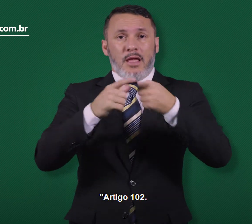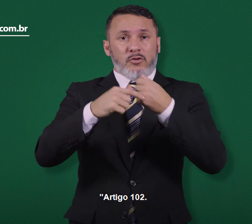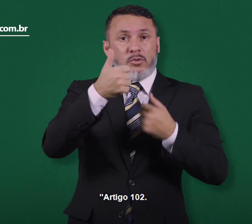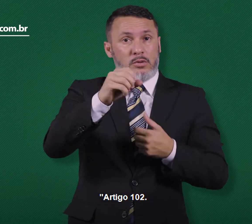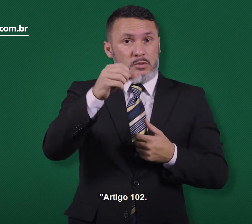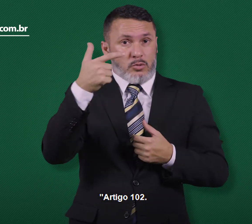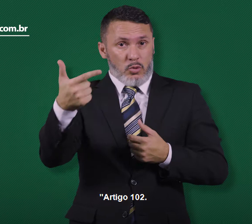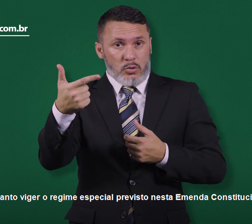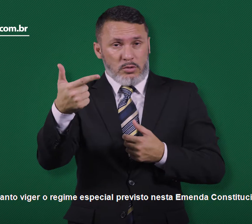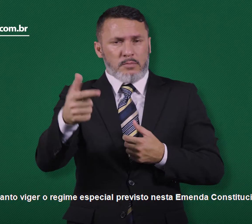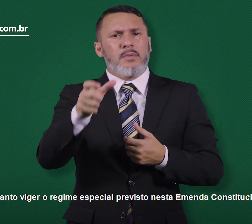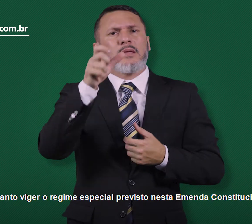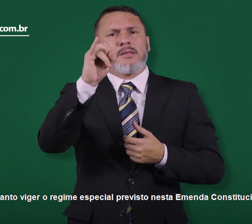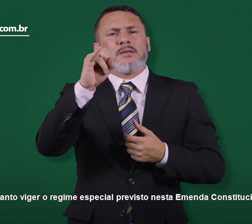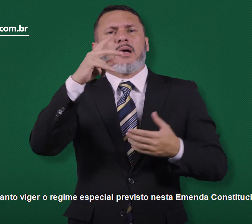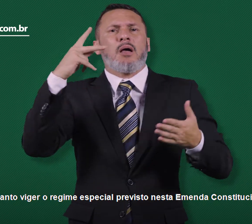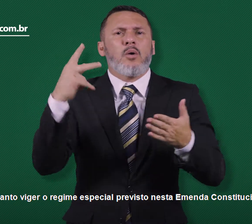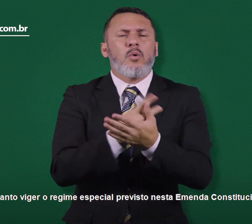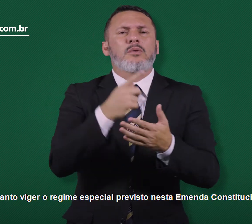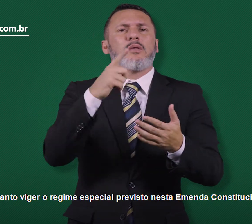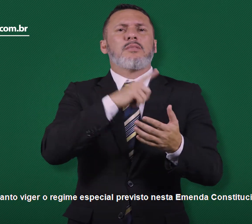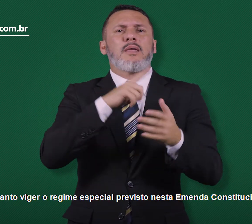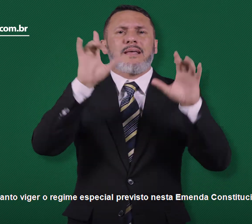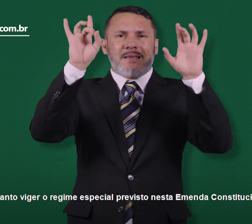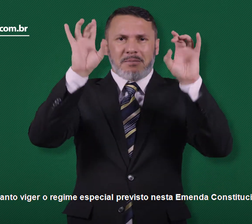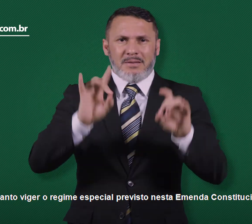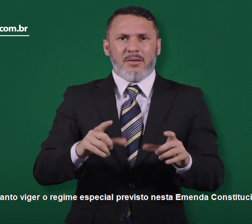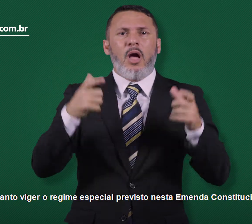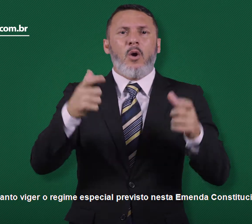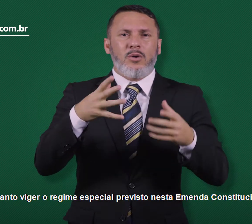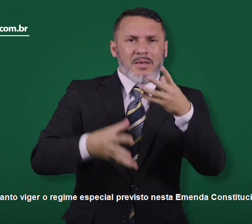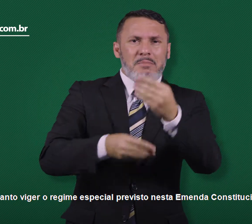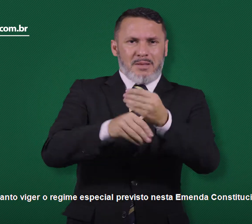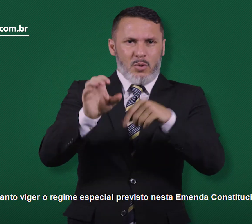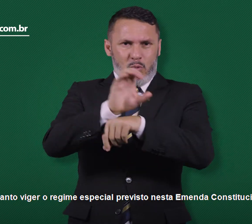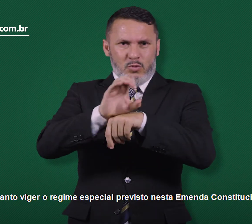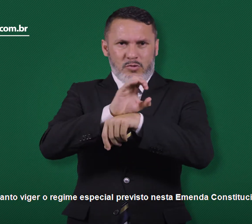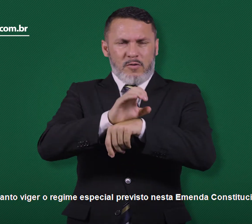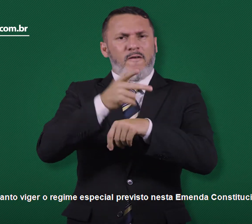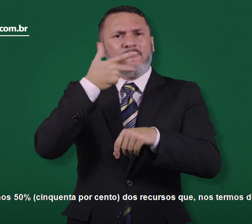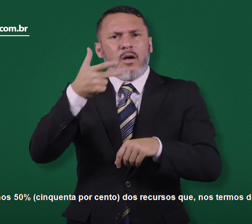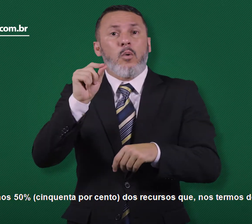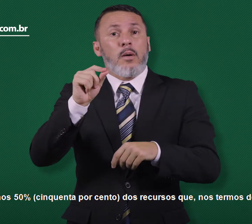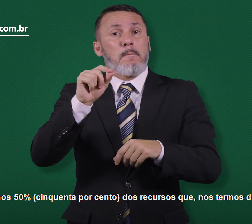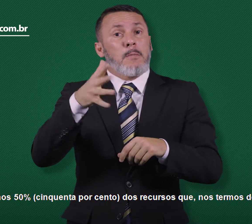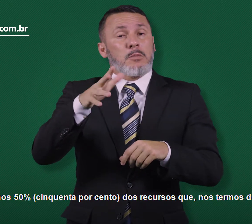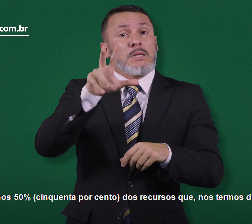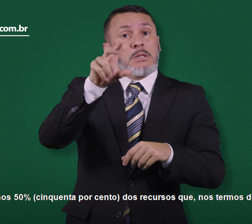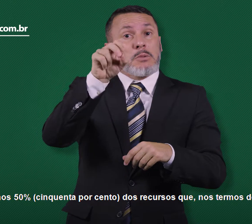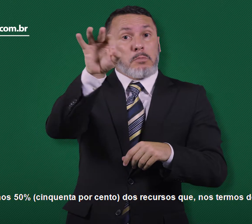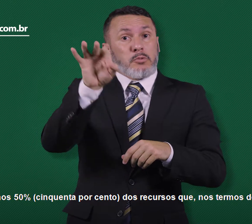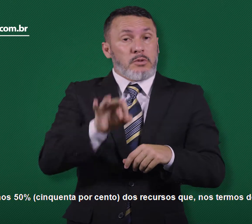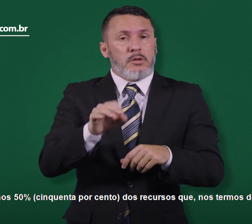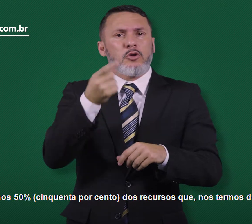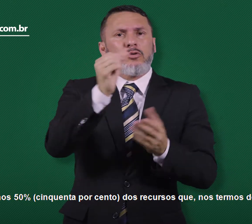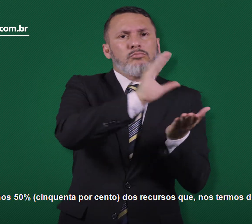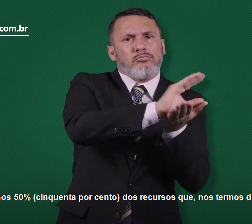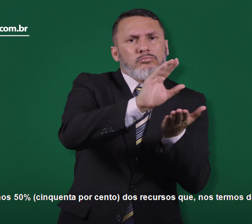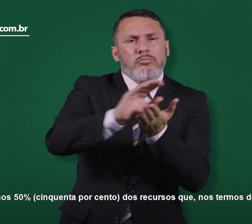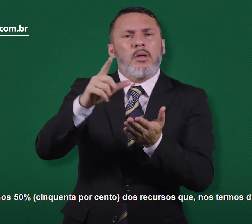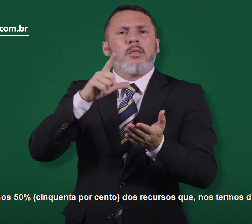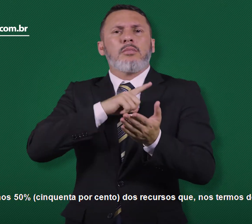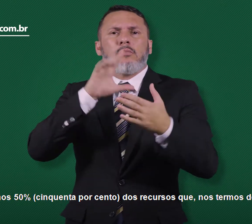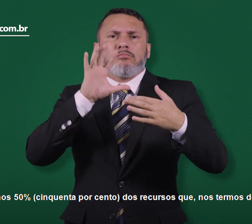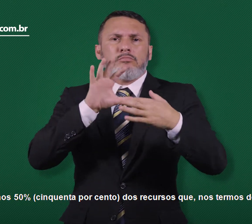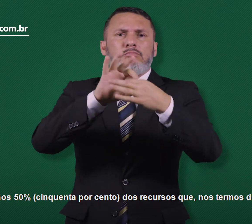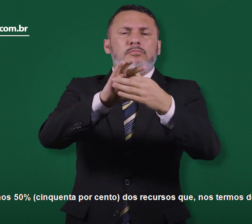Artigo 102. Enquanto viger o regime especial previsto nesta emenda constitucional, pelo menos 50% dos recursos